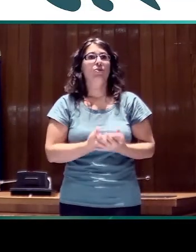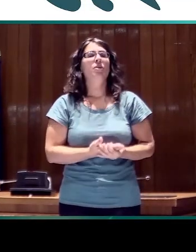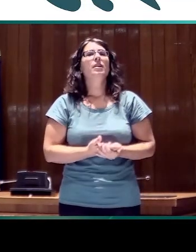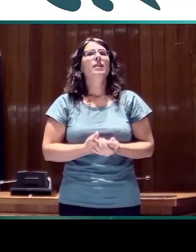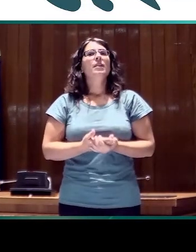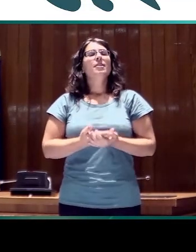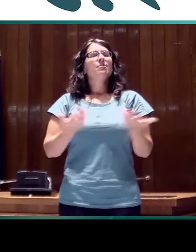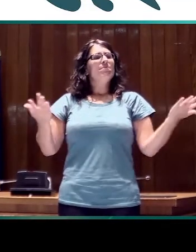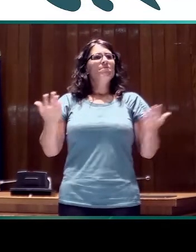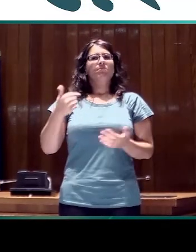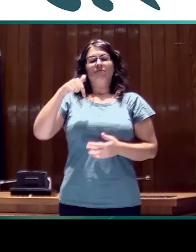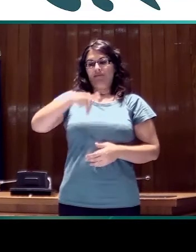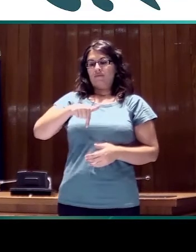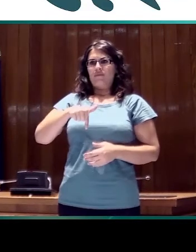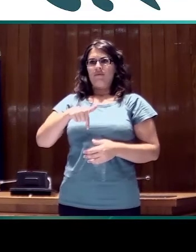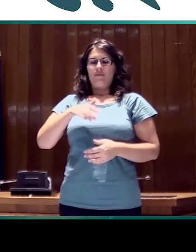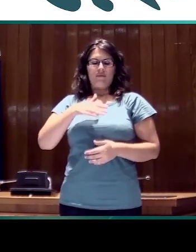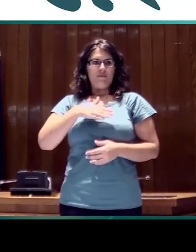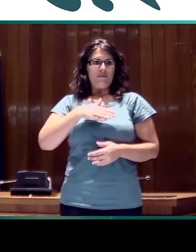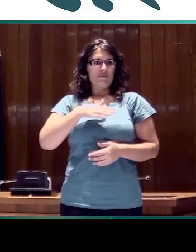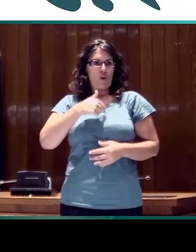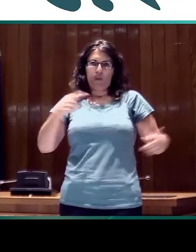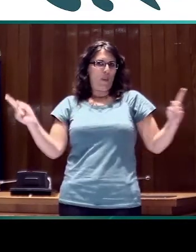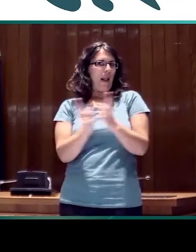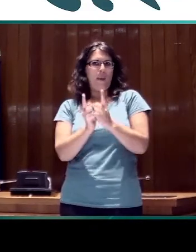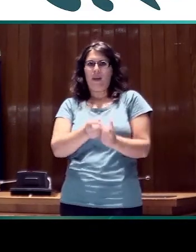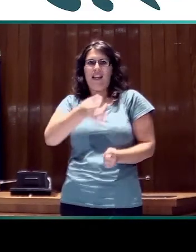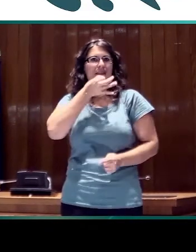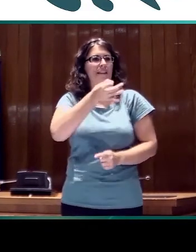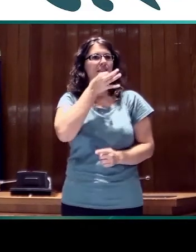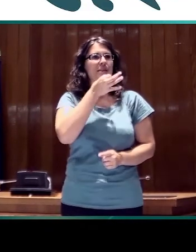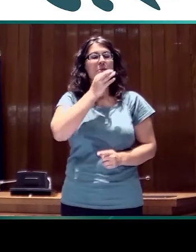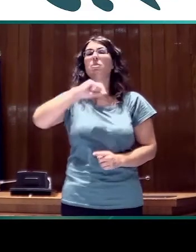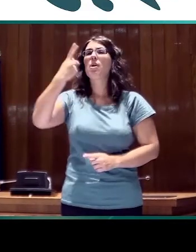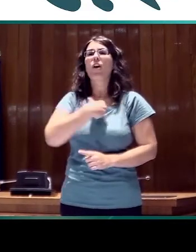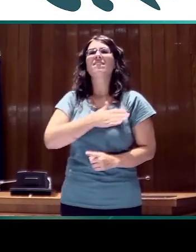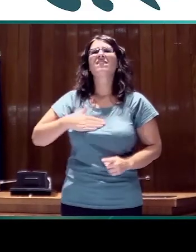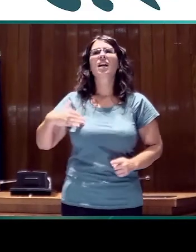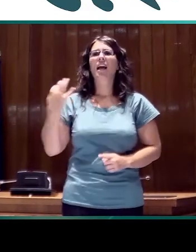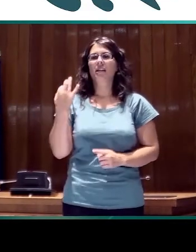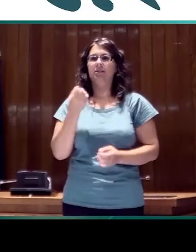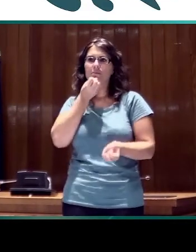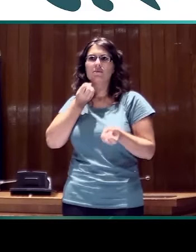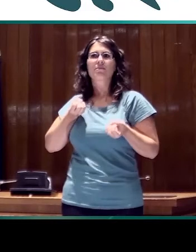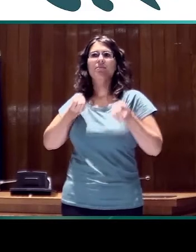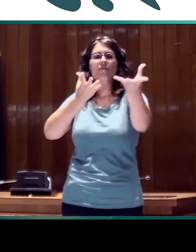quiero en esta brevísima palabra primero transmitir mi satisfacción y tengo que decir también orgullo